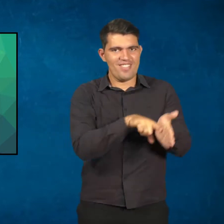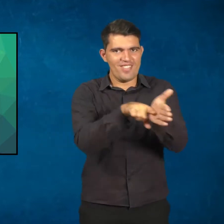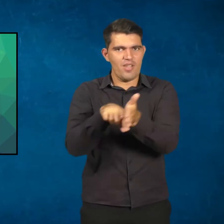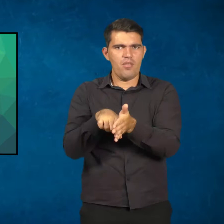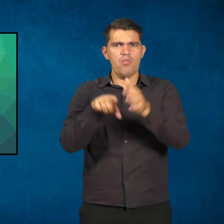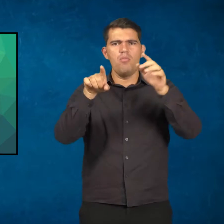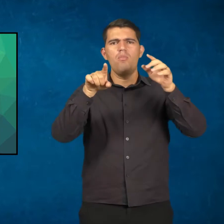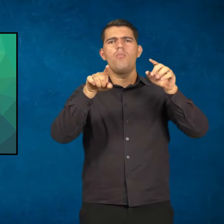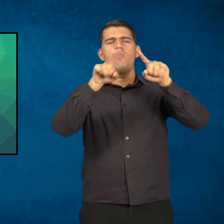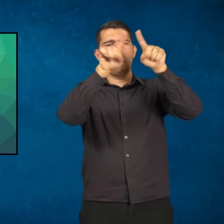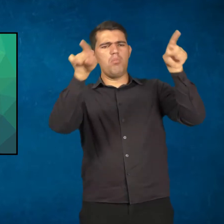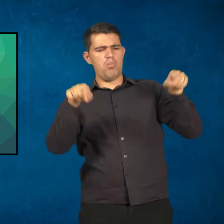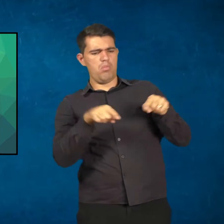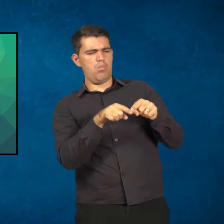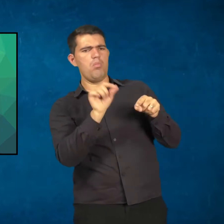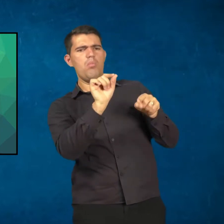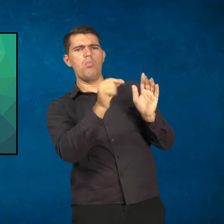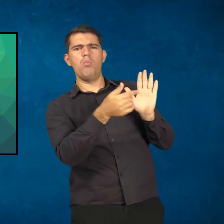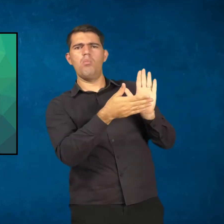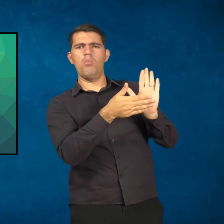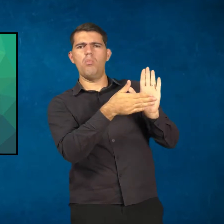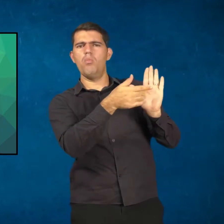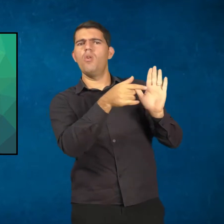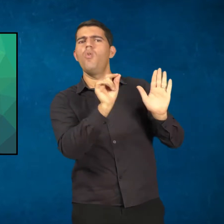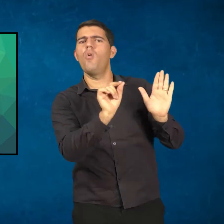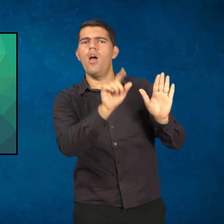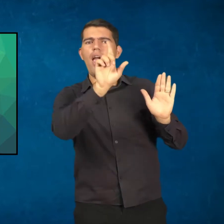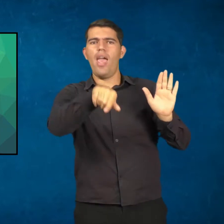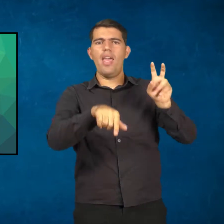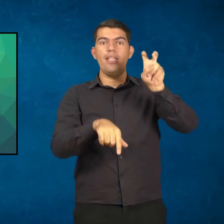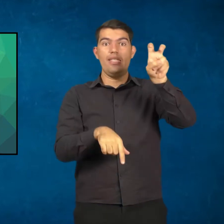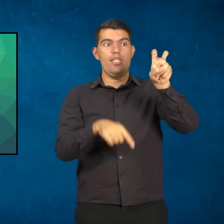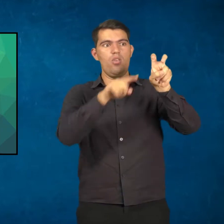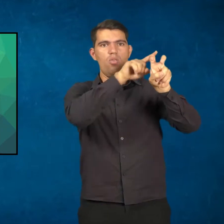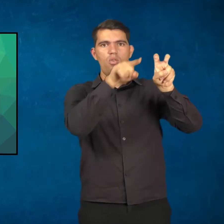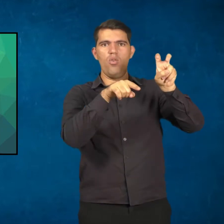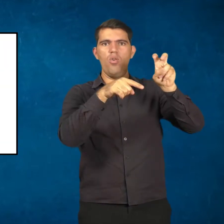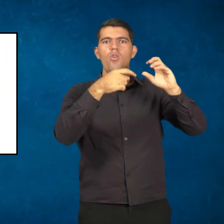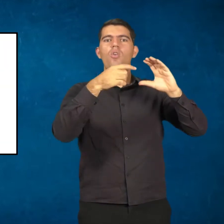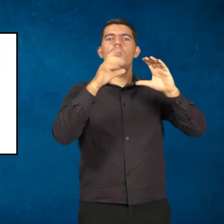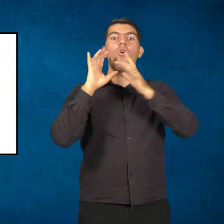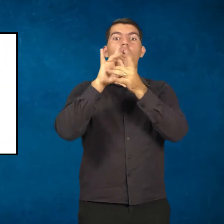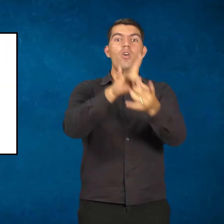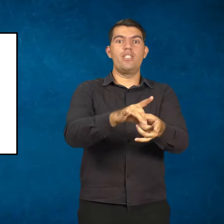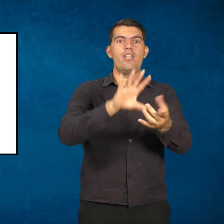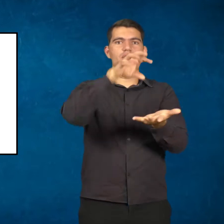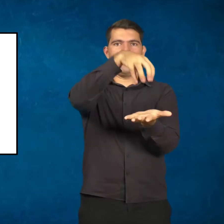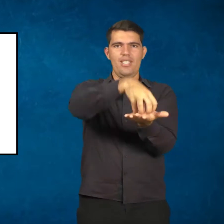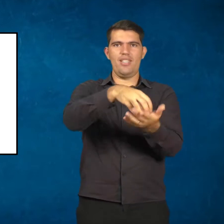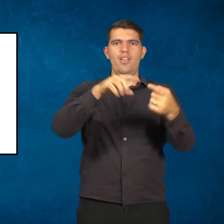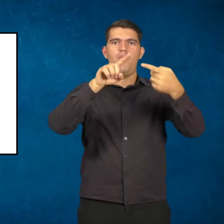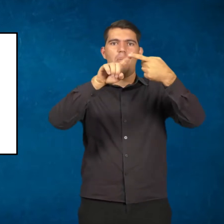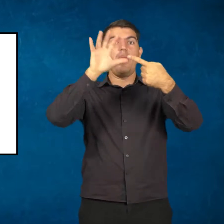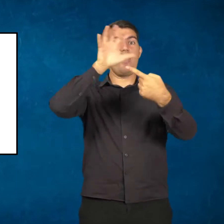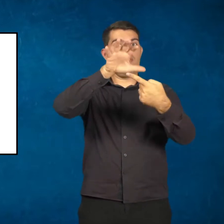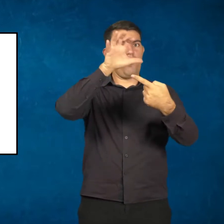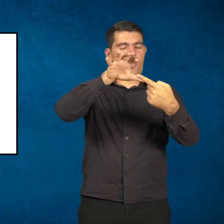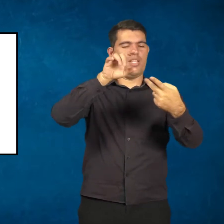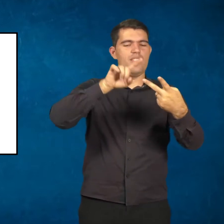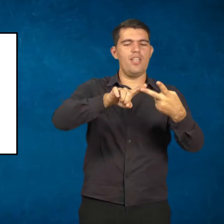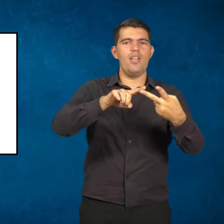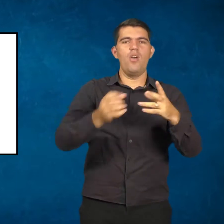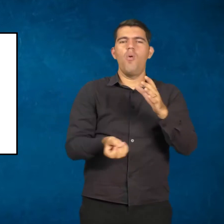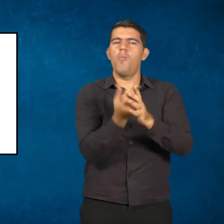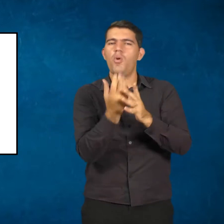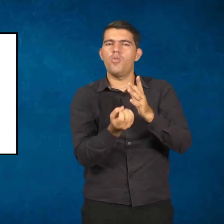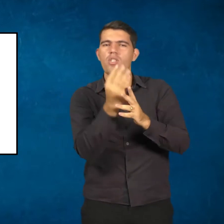E nessa abordagem, ela considera 5 contextos centrais. O contexto de influência, o contexto de